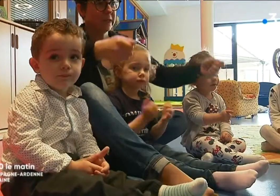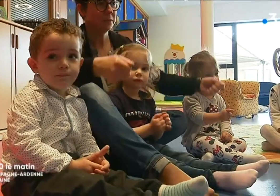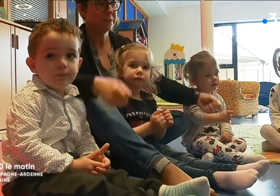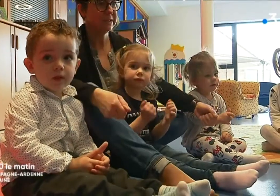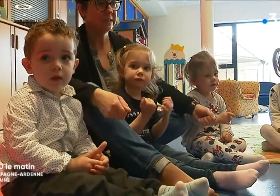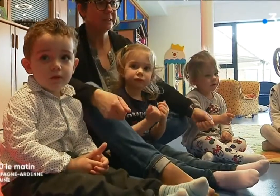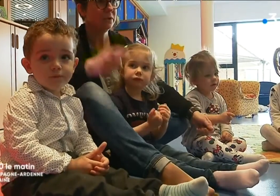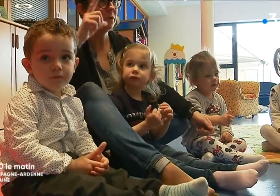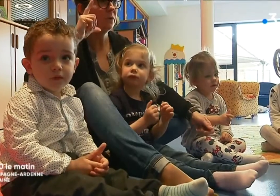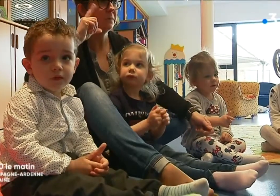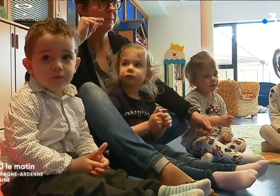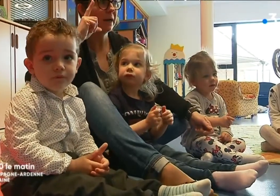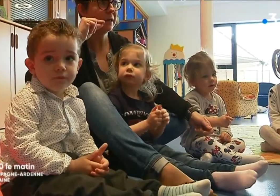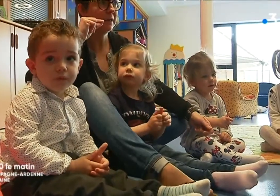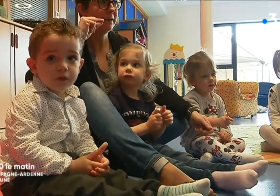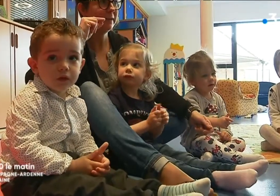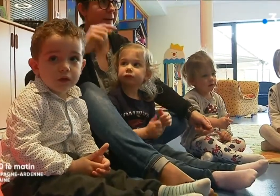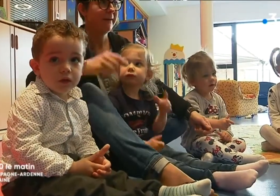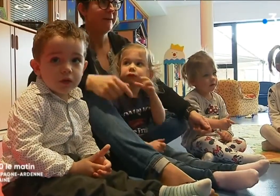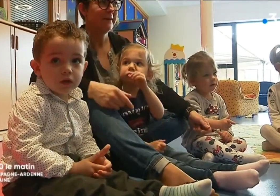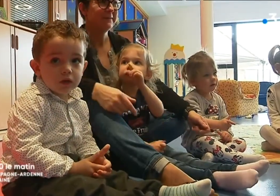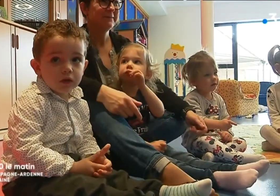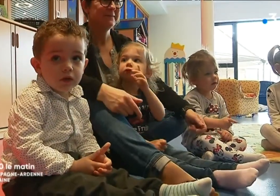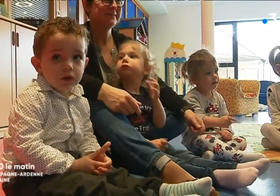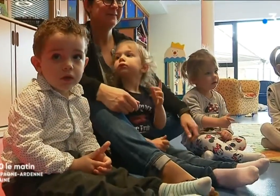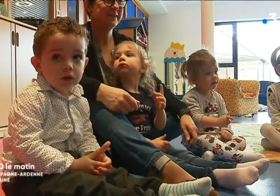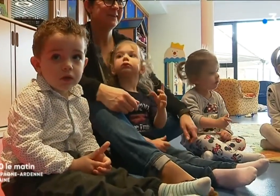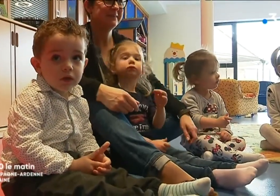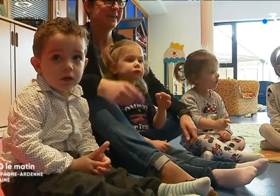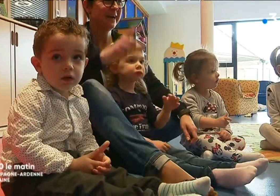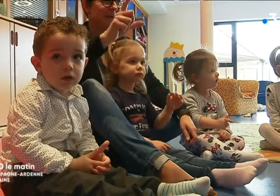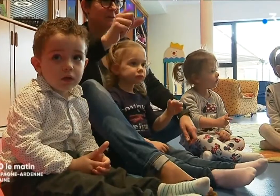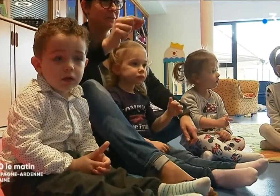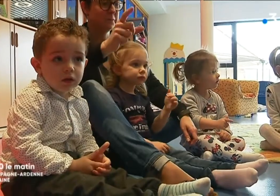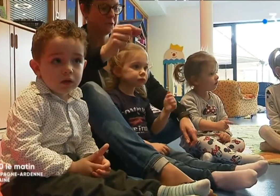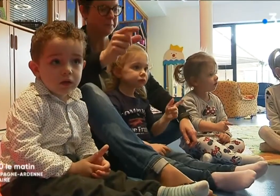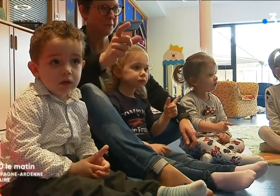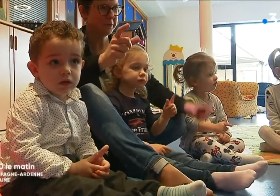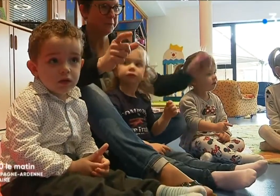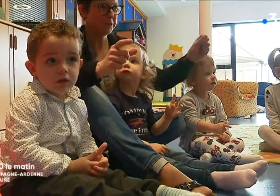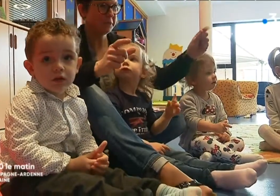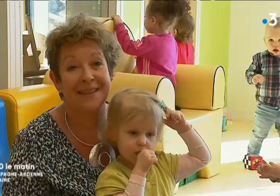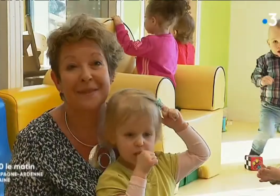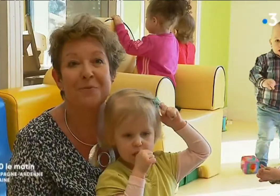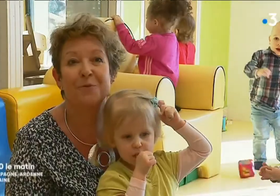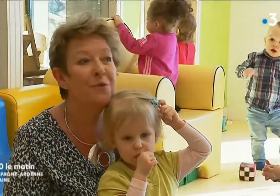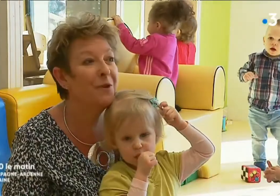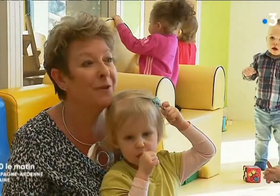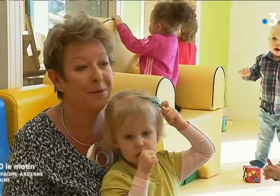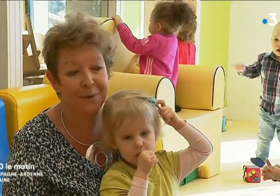a un retour encore plus important avec l'enfant. On peut échanger des émotions et c'est vraiment du bonheur de